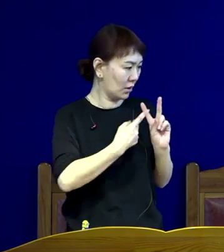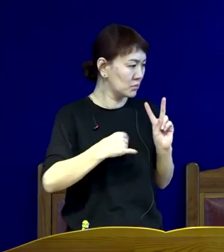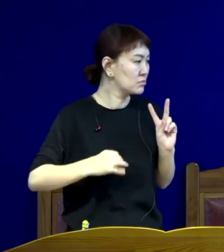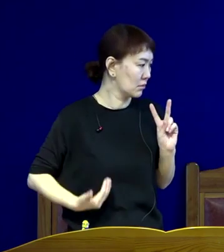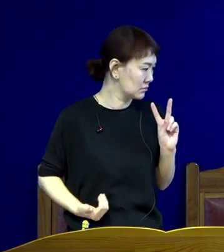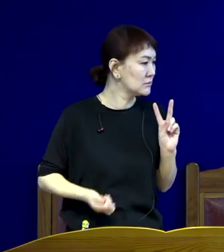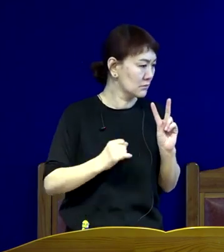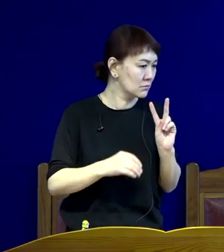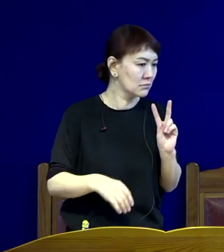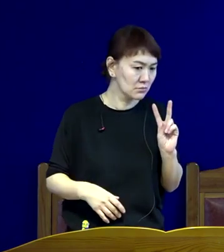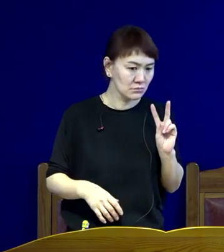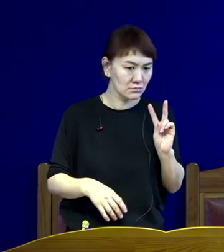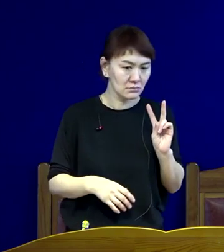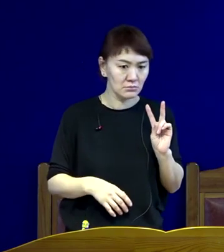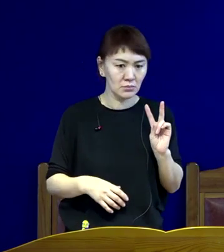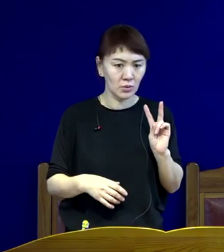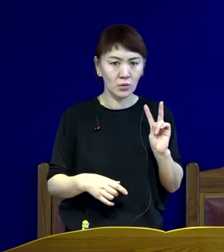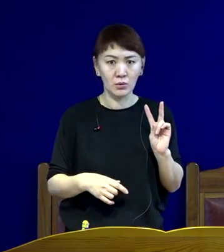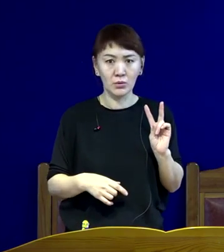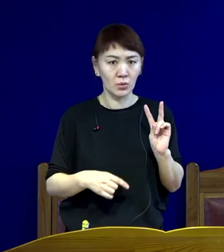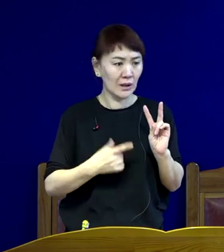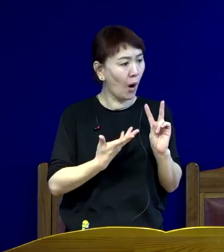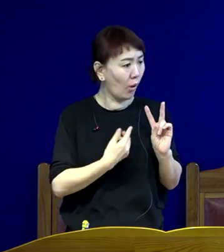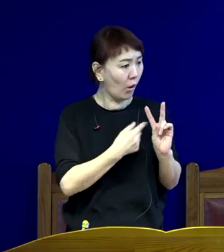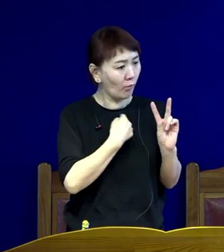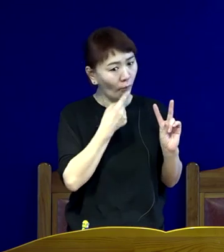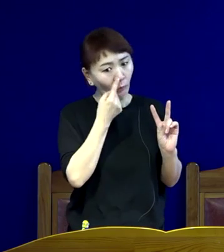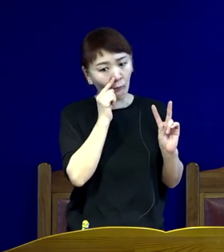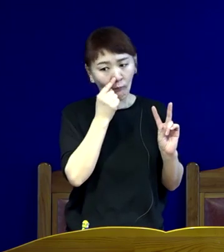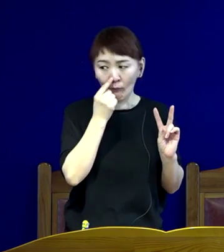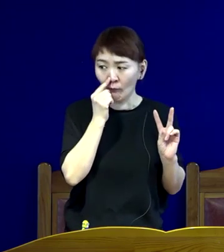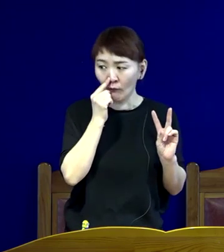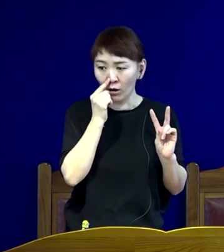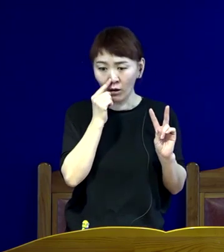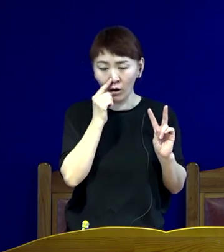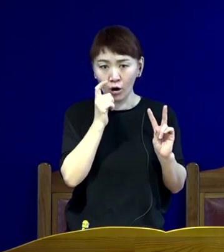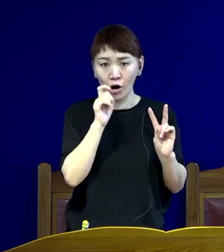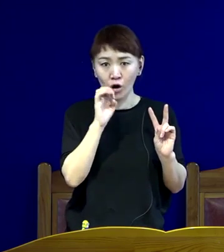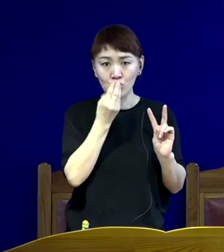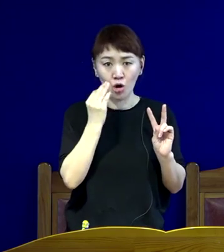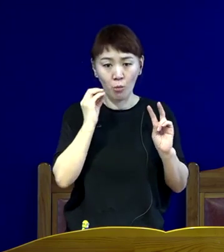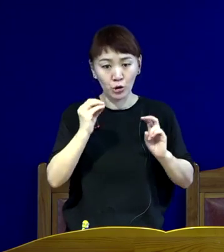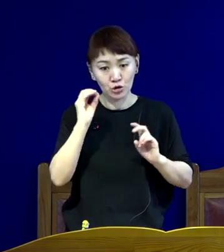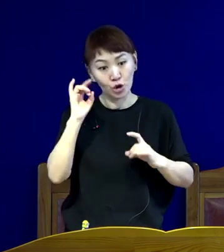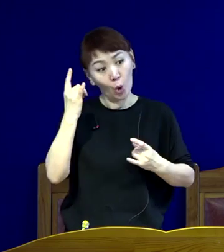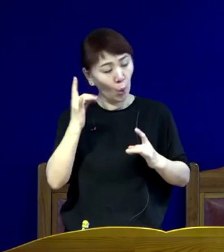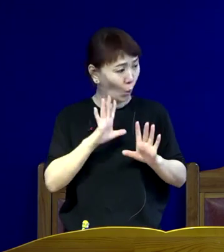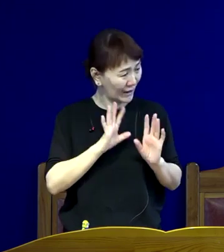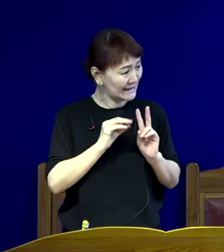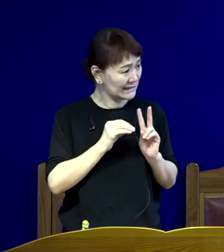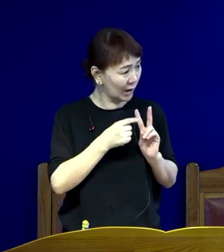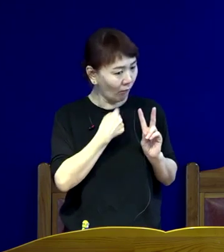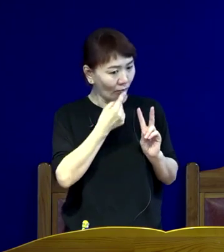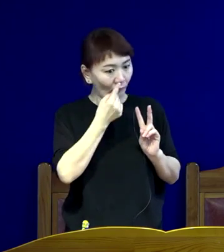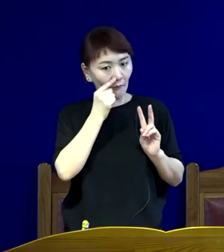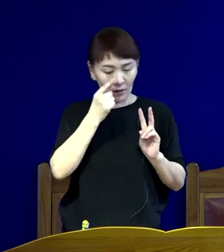амьдрнаа? Ямар нэгэн хөшөө болж хувирнуу гэж тоглох уу? Санаа зовход хүрсэн. Яг тэр үед мэдэрсэн зүйл